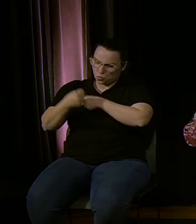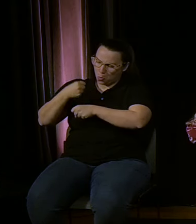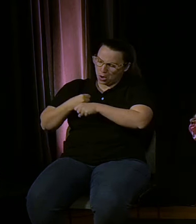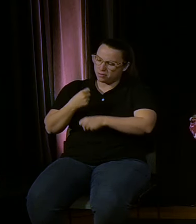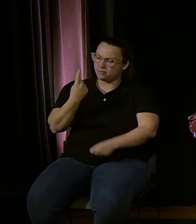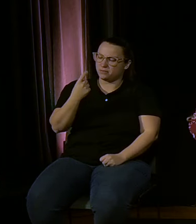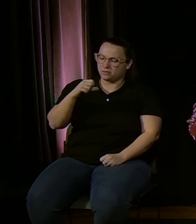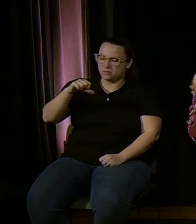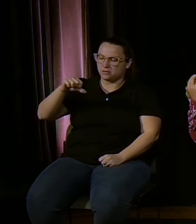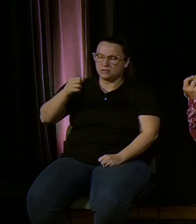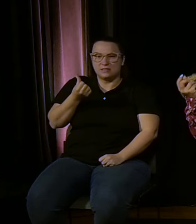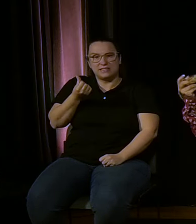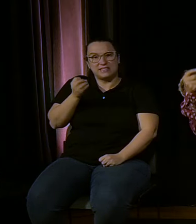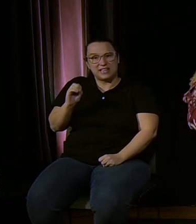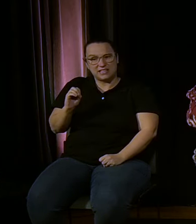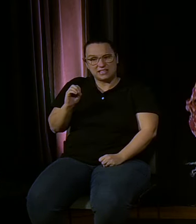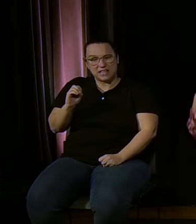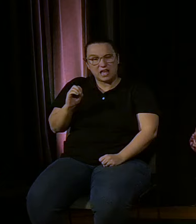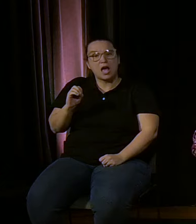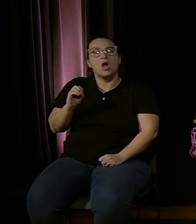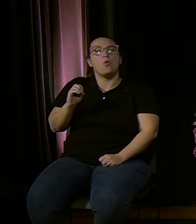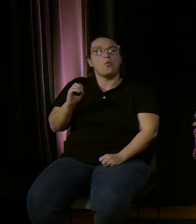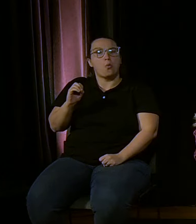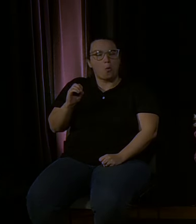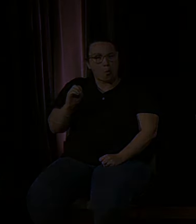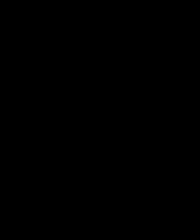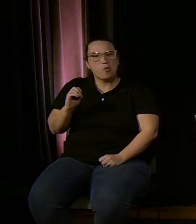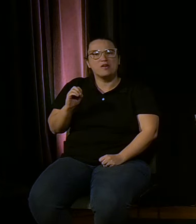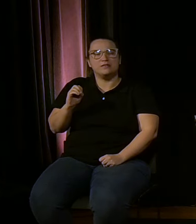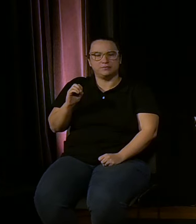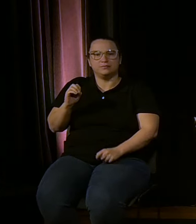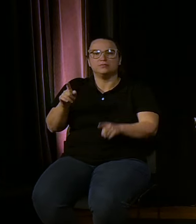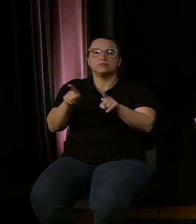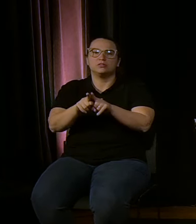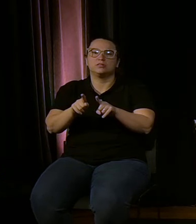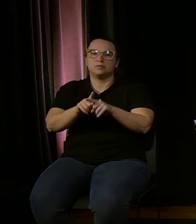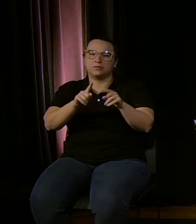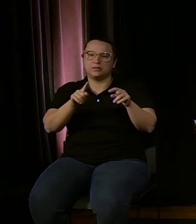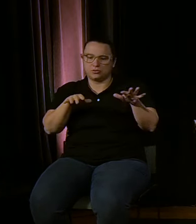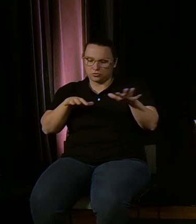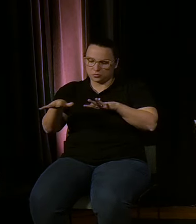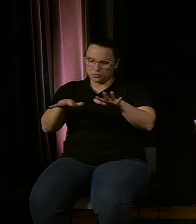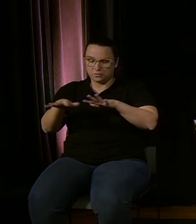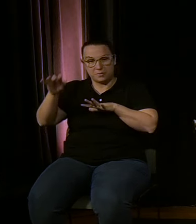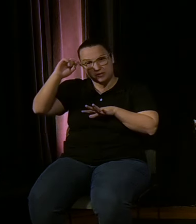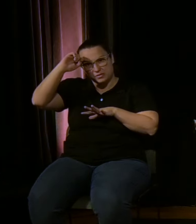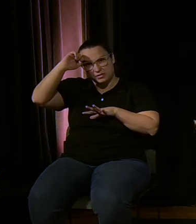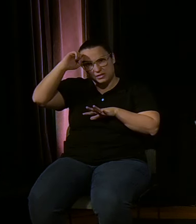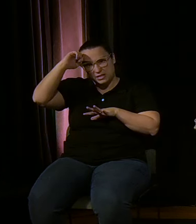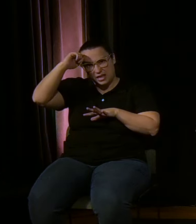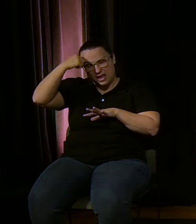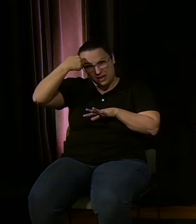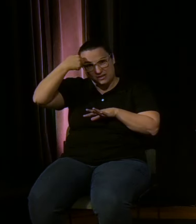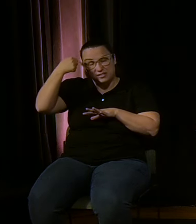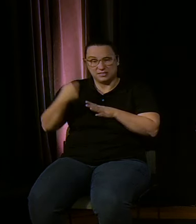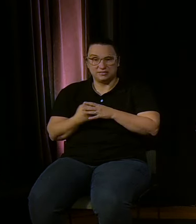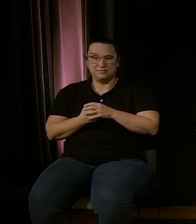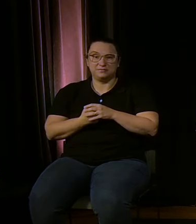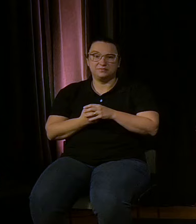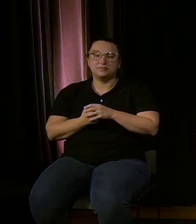60, com essas imagens de nacionalidade, mas também com as imagens dos movimentos negros, e que a gente